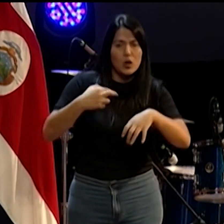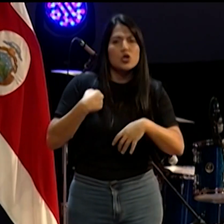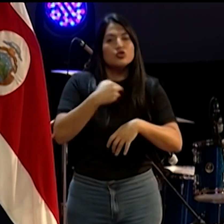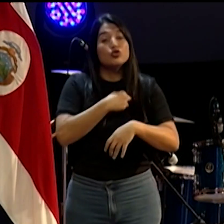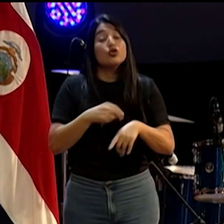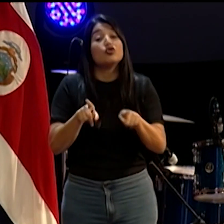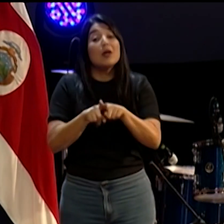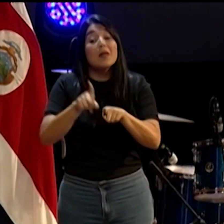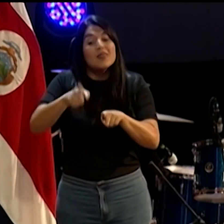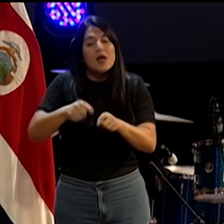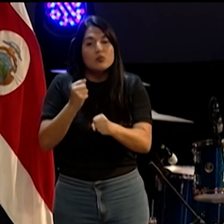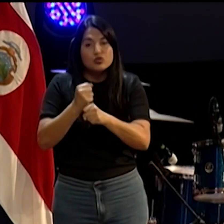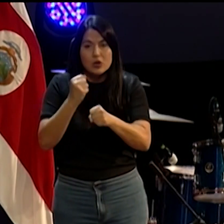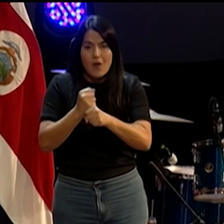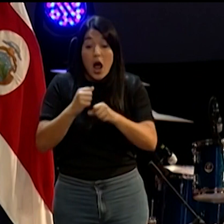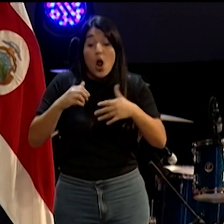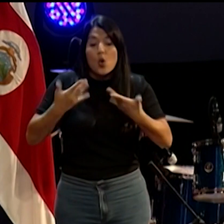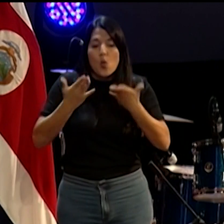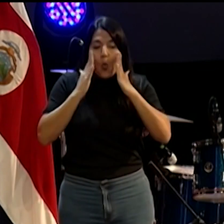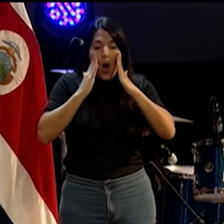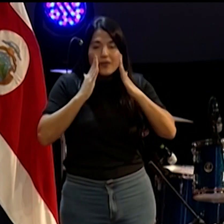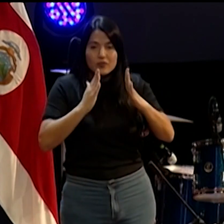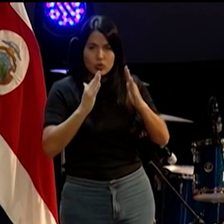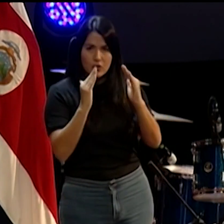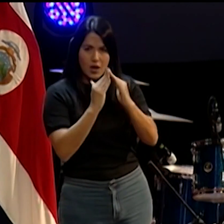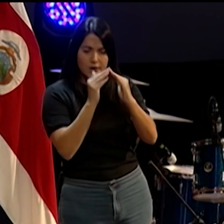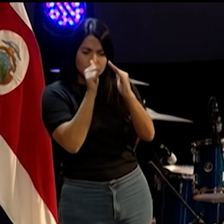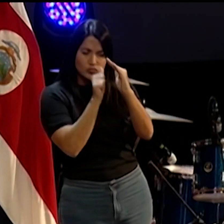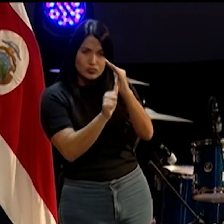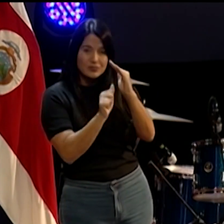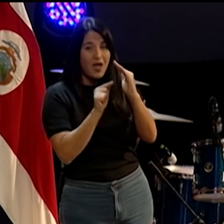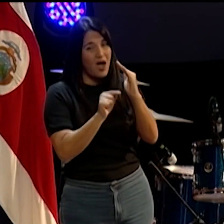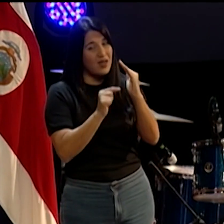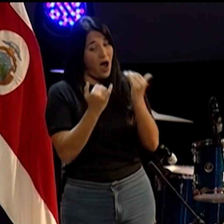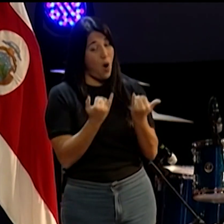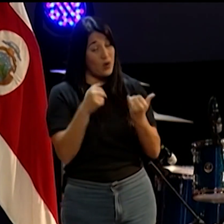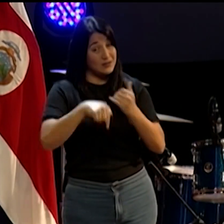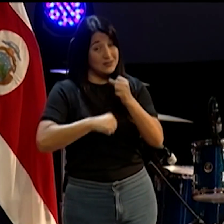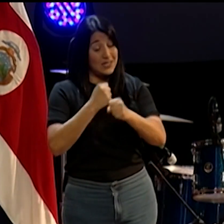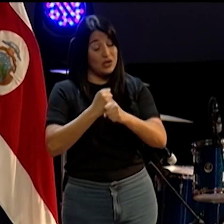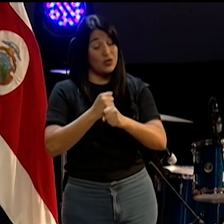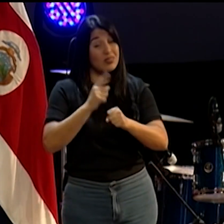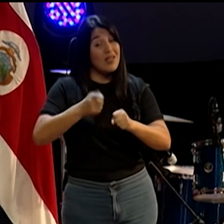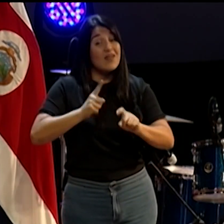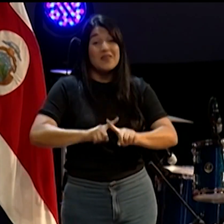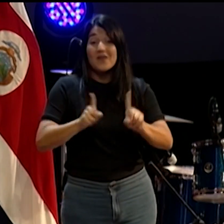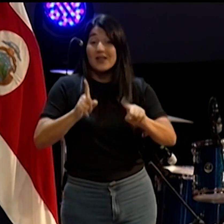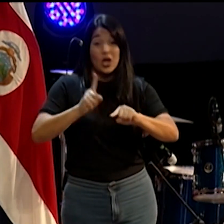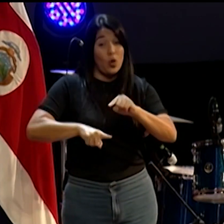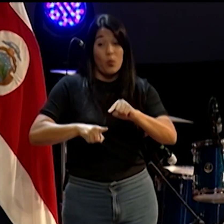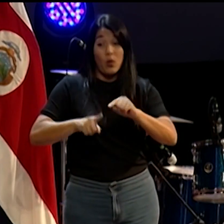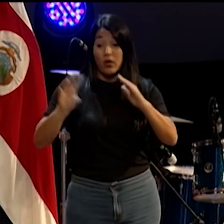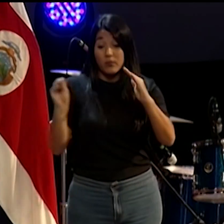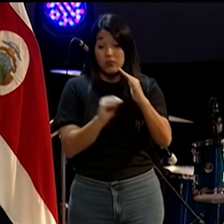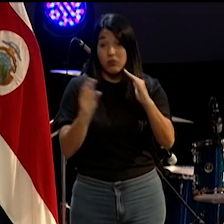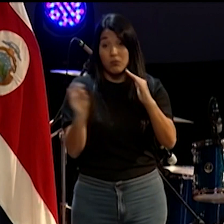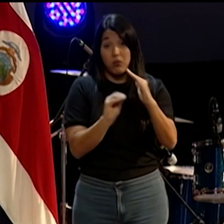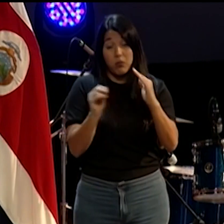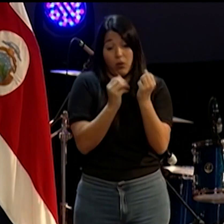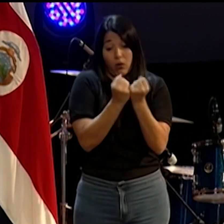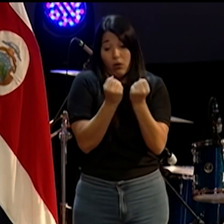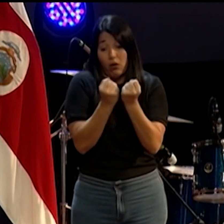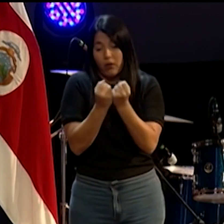los albergues, porque los albergues tienen que lucir en forma distinta en esta fase de pandemia, y tenemos que trabajar también en